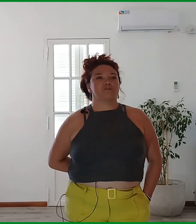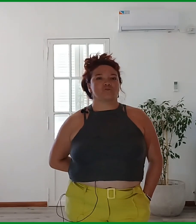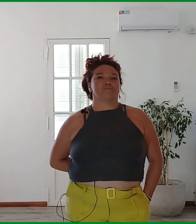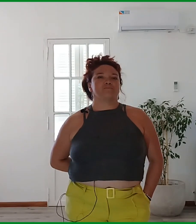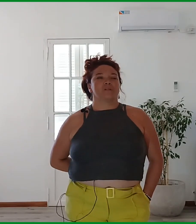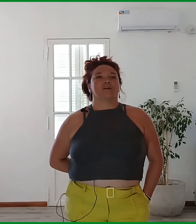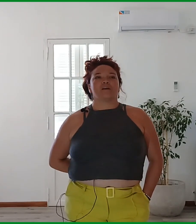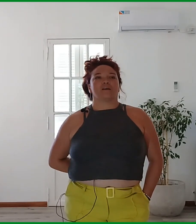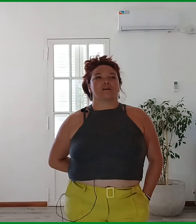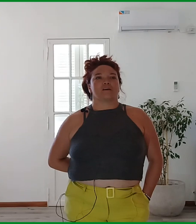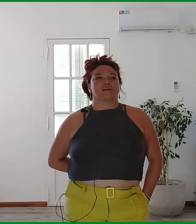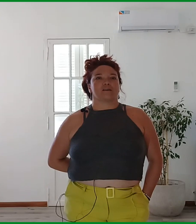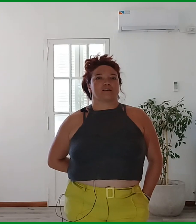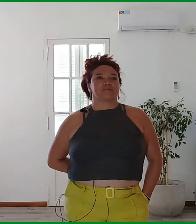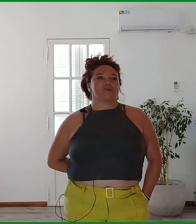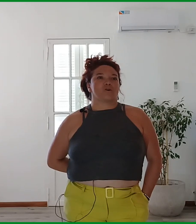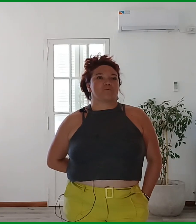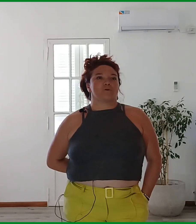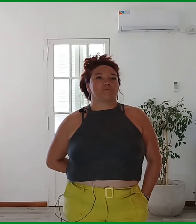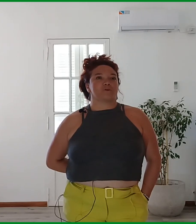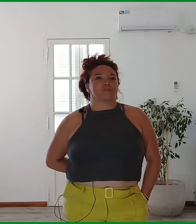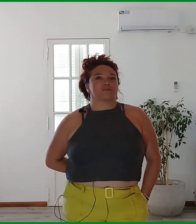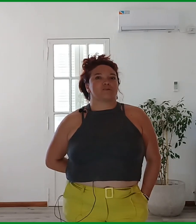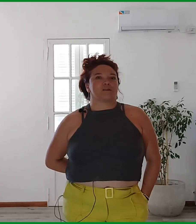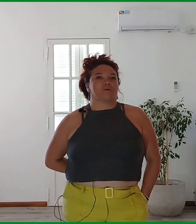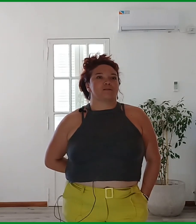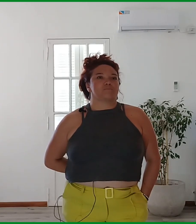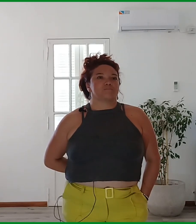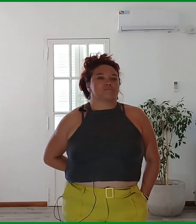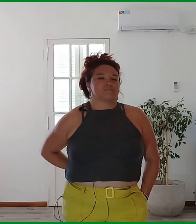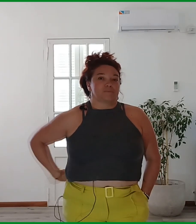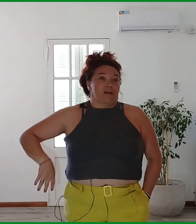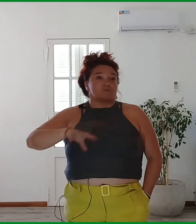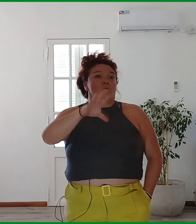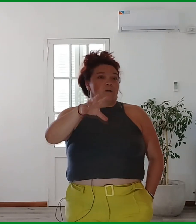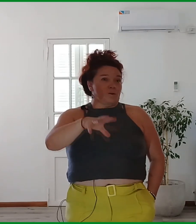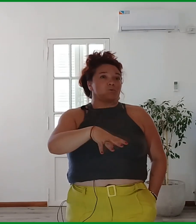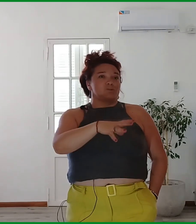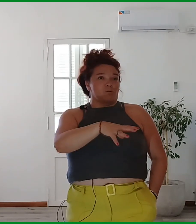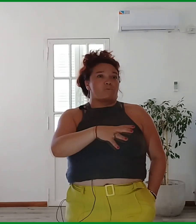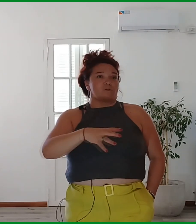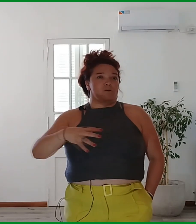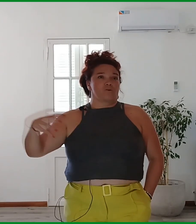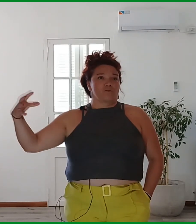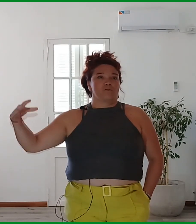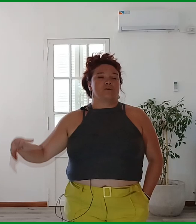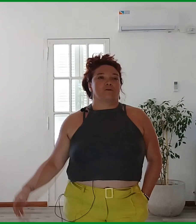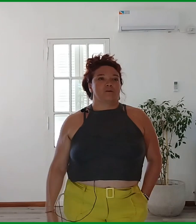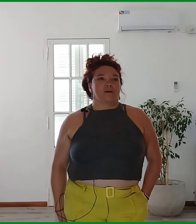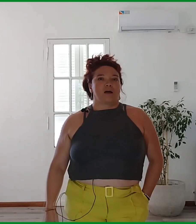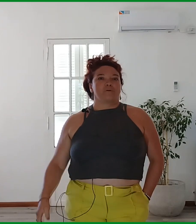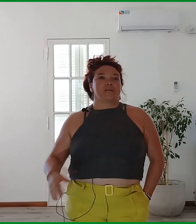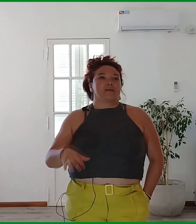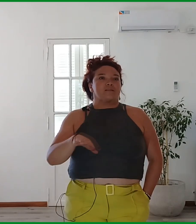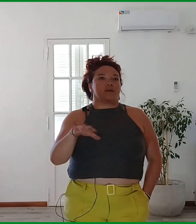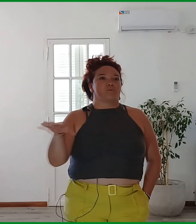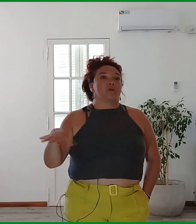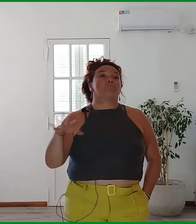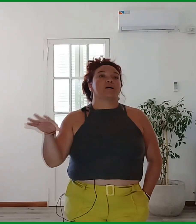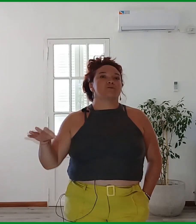Manso, que ha sido como el proyecto de arte urbano en el cual yo he podido abrir un espacio